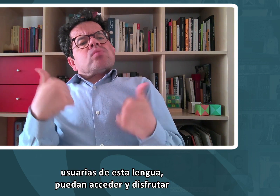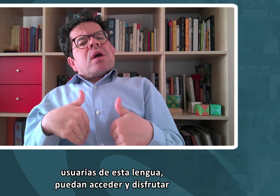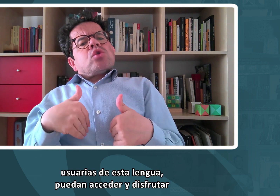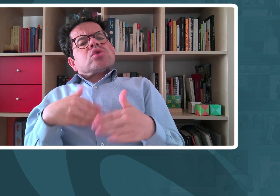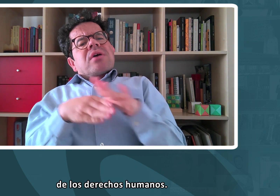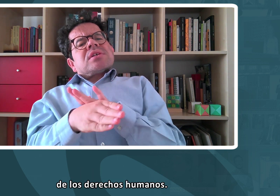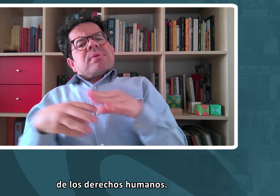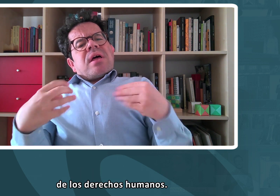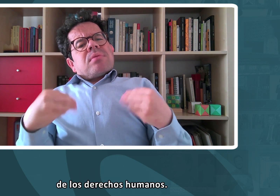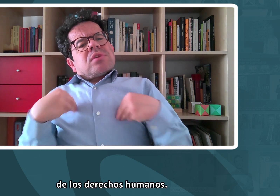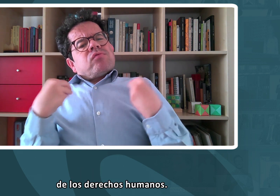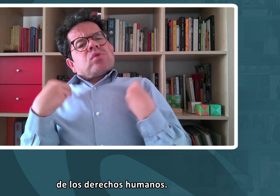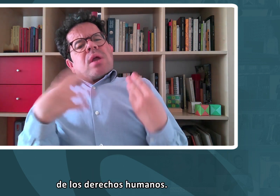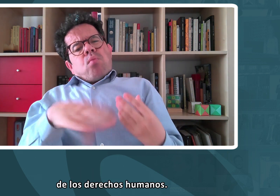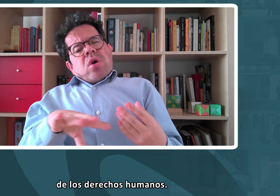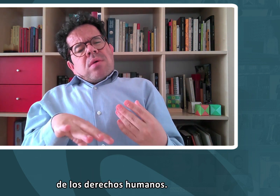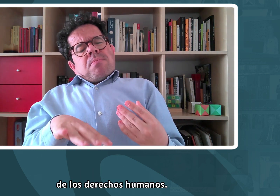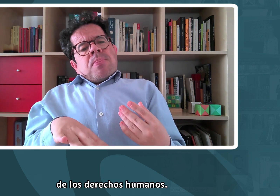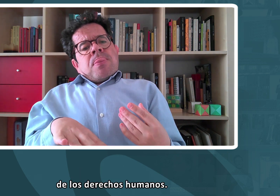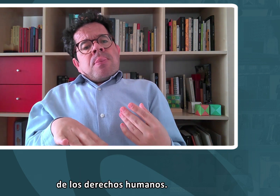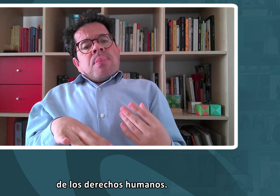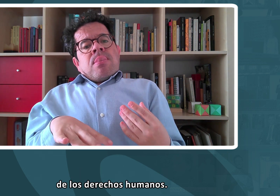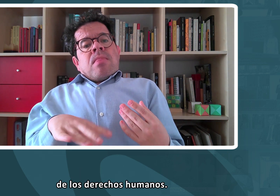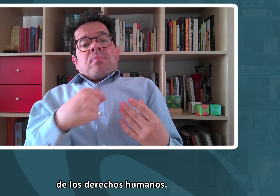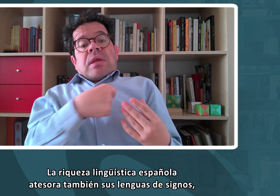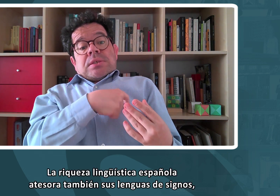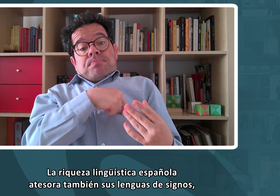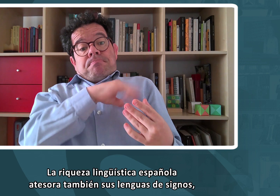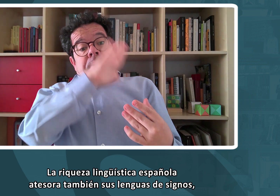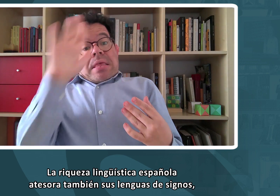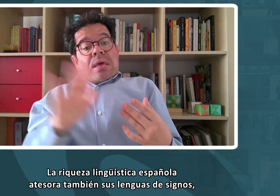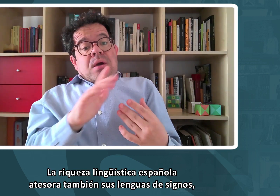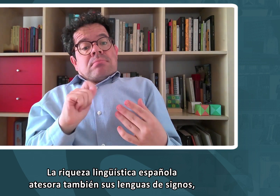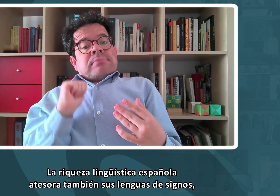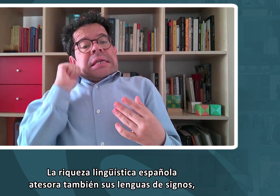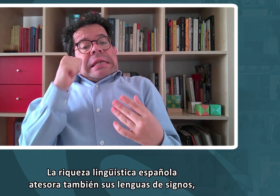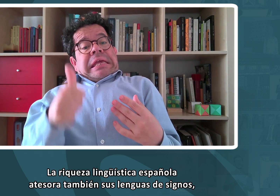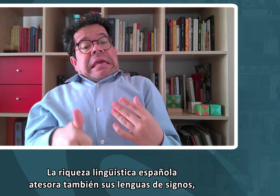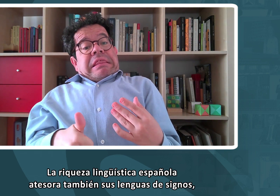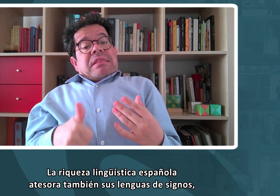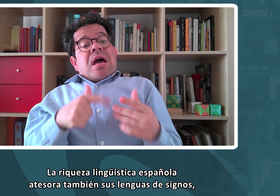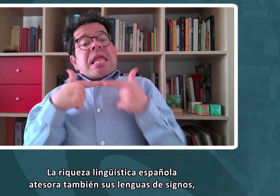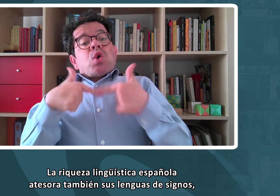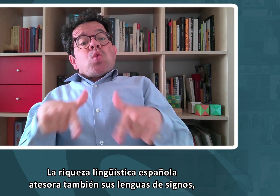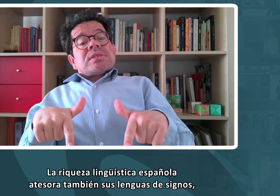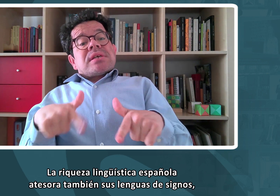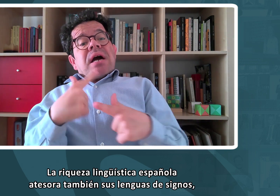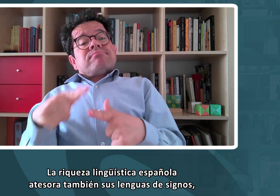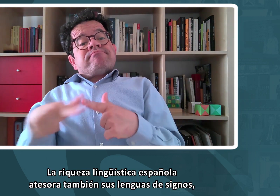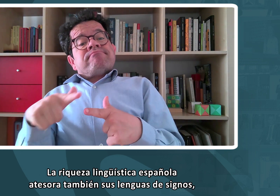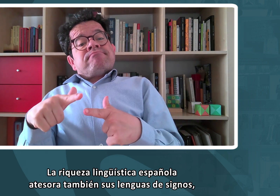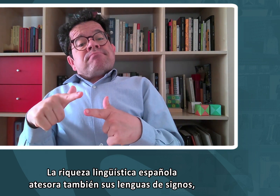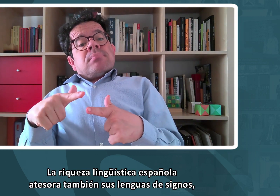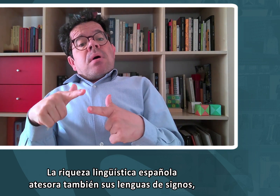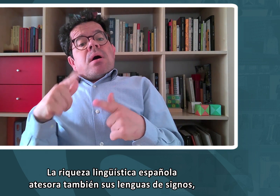de esta lengua, puedan acceder y disfrutar de los derechos humanos. La riqueza lingüística española